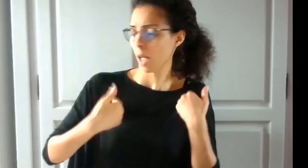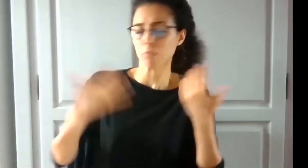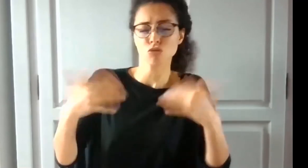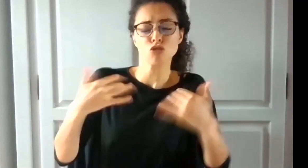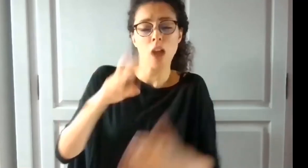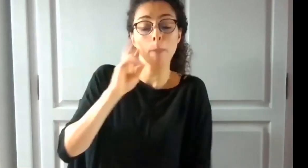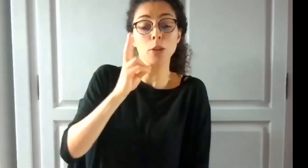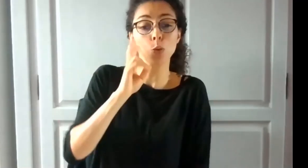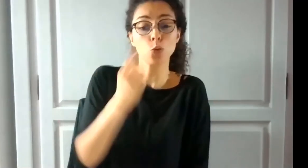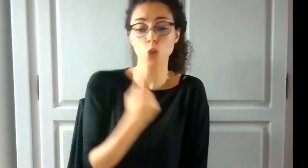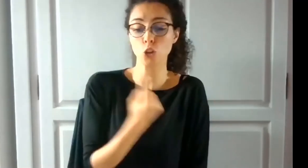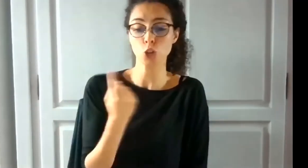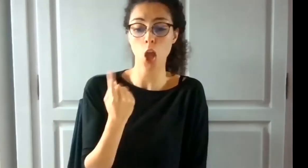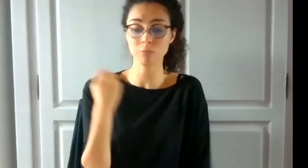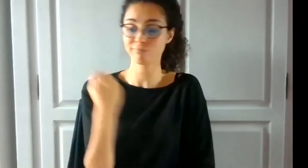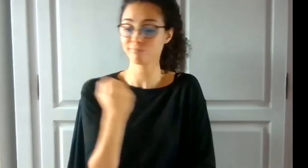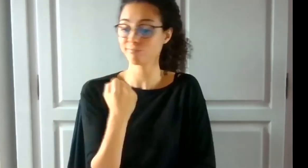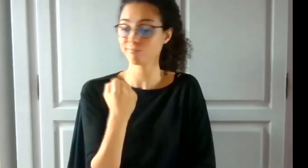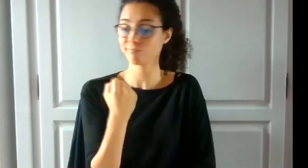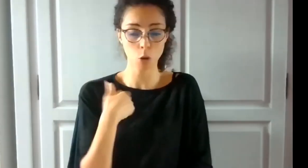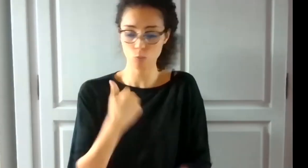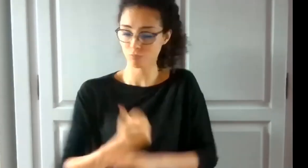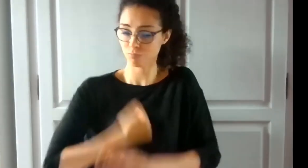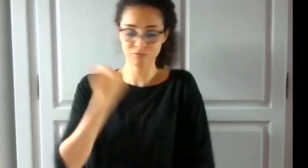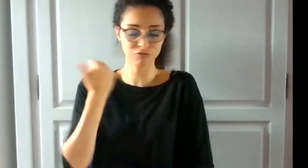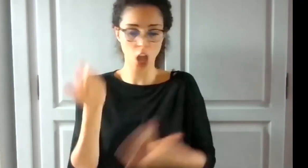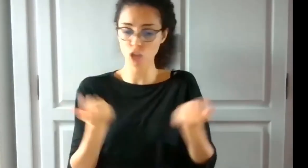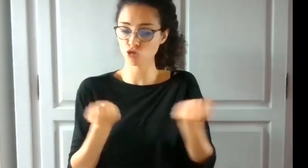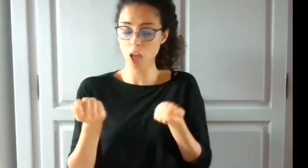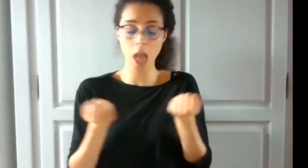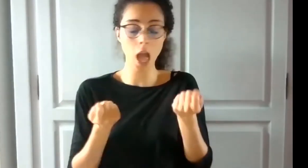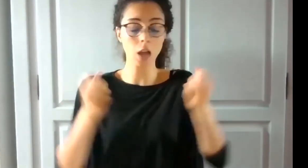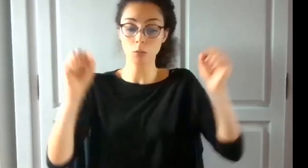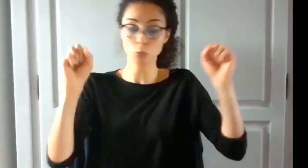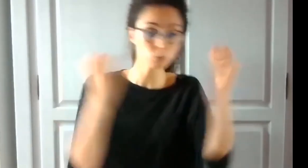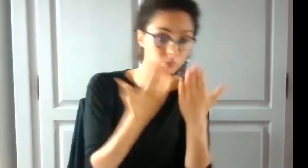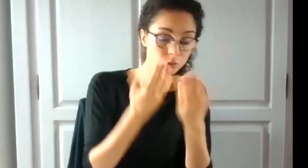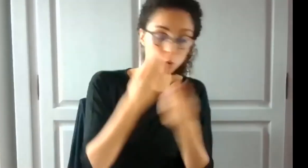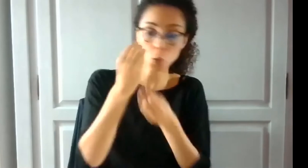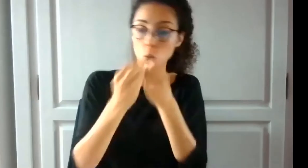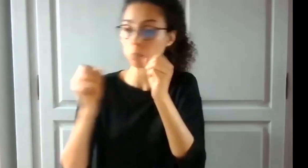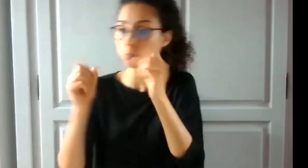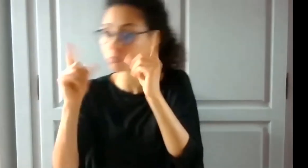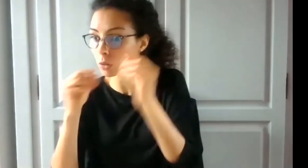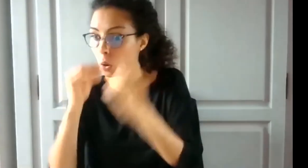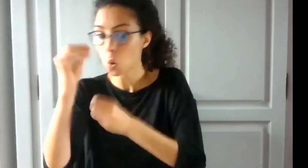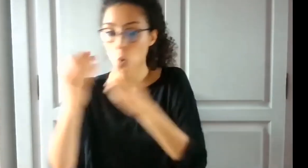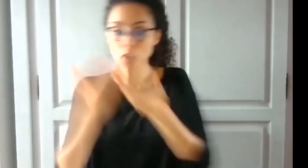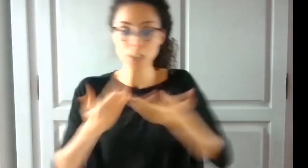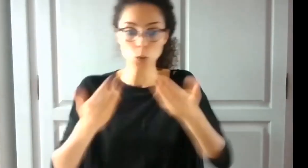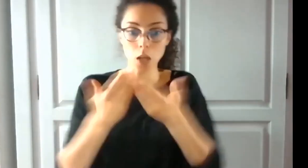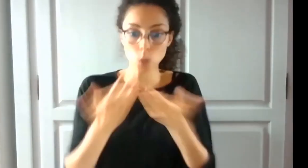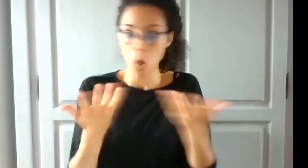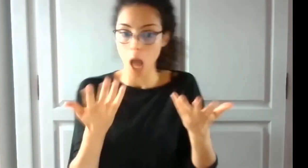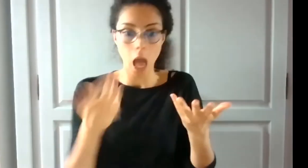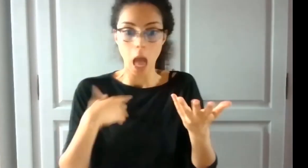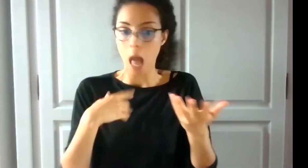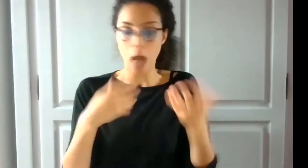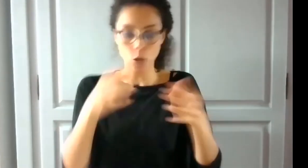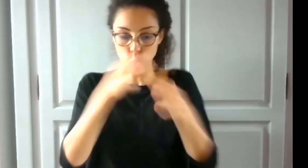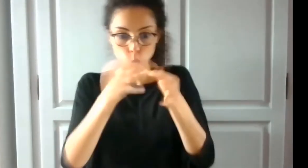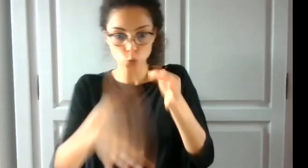de devoir faire face à l'inattendu, à l'imprévu et à chercher des solutions